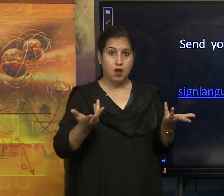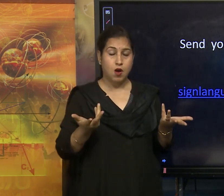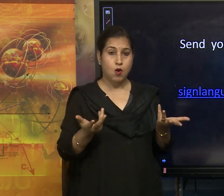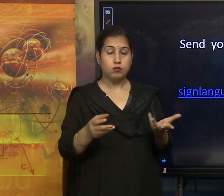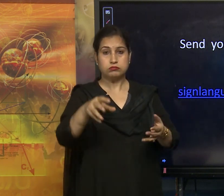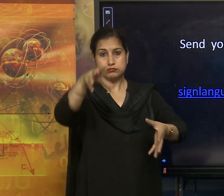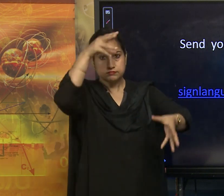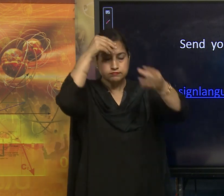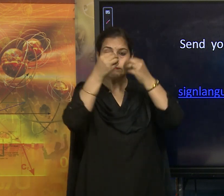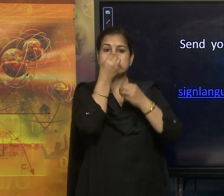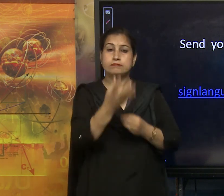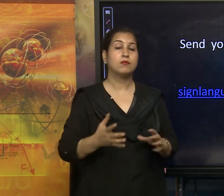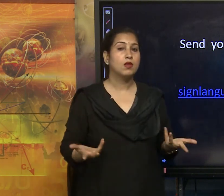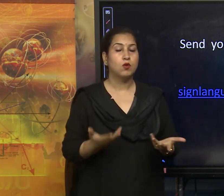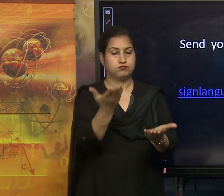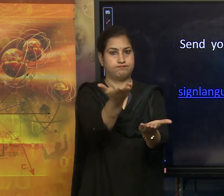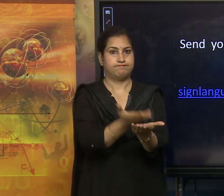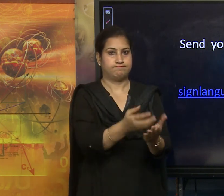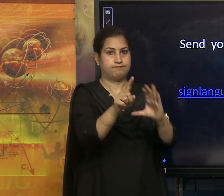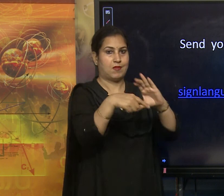अच्छा बना सकते हैं, कोई सुझाव हो तो आप